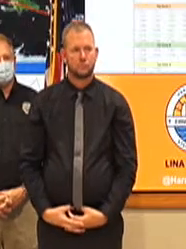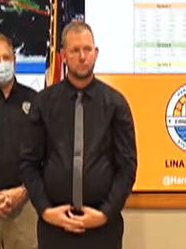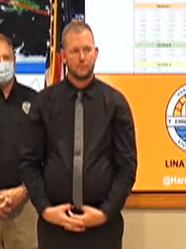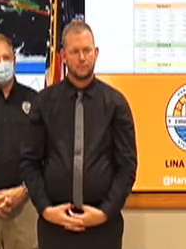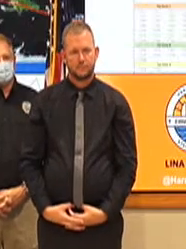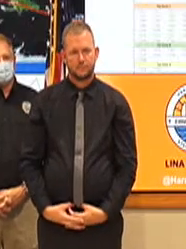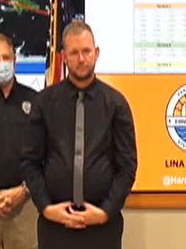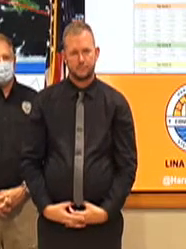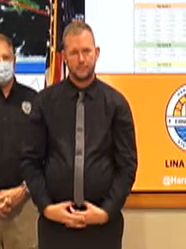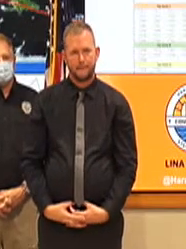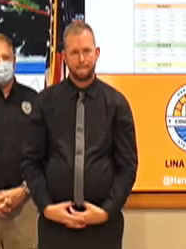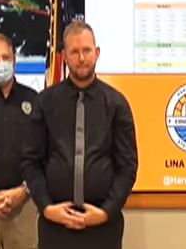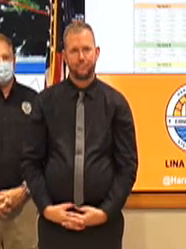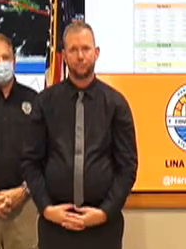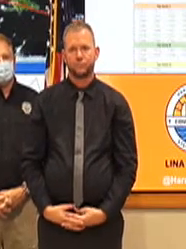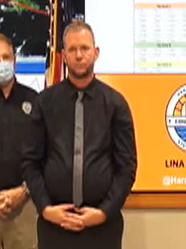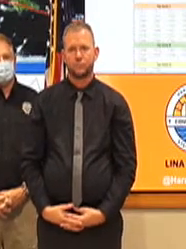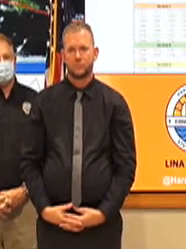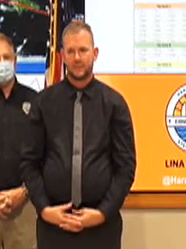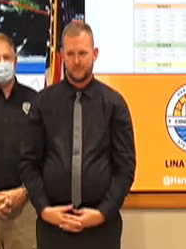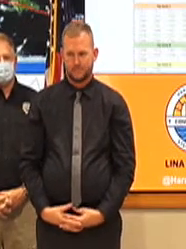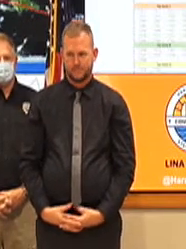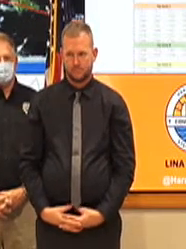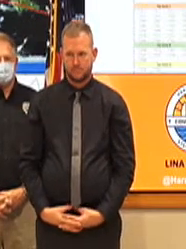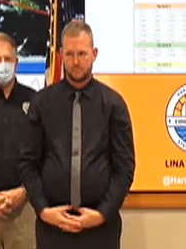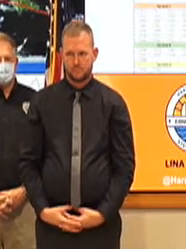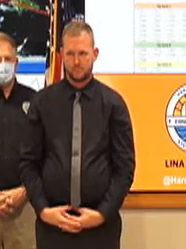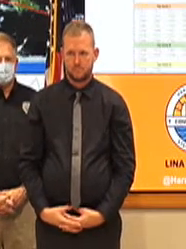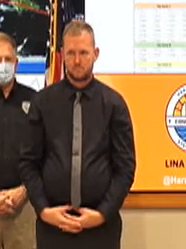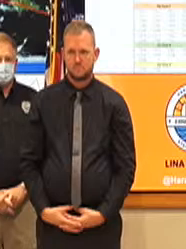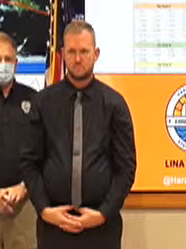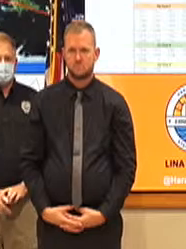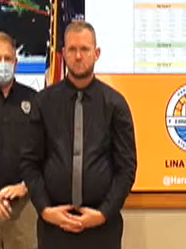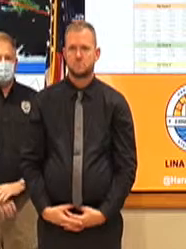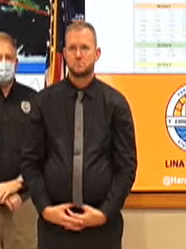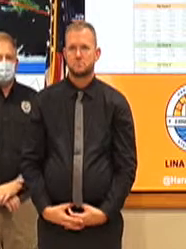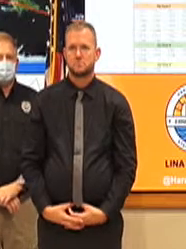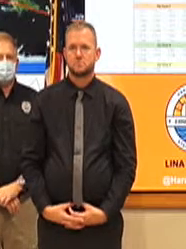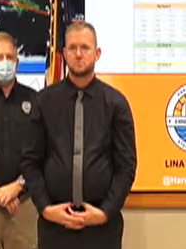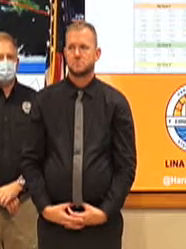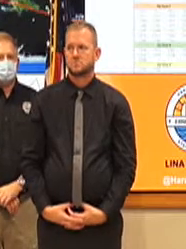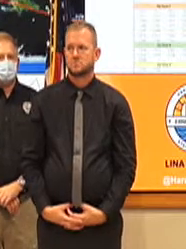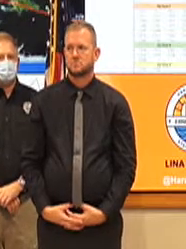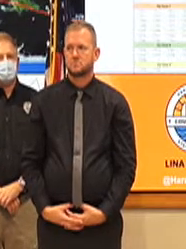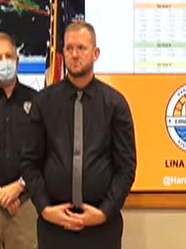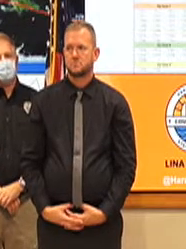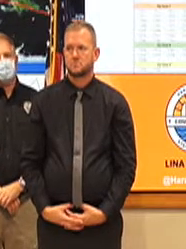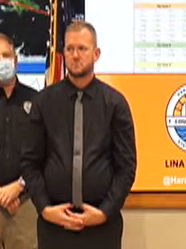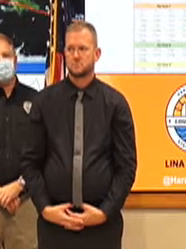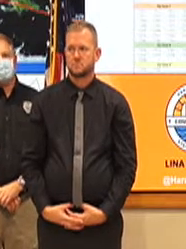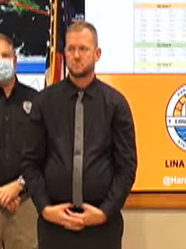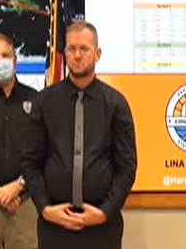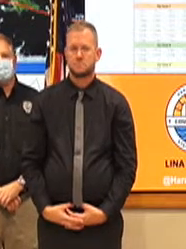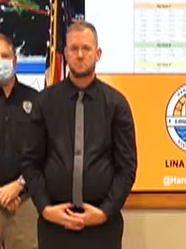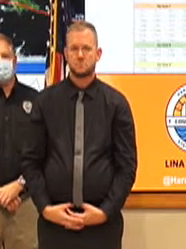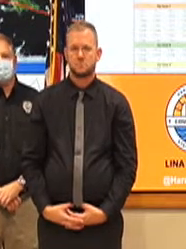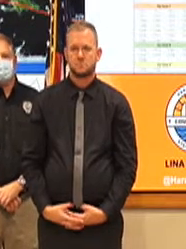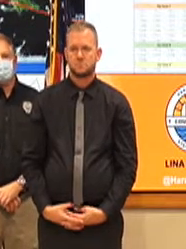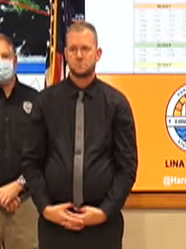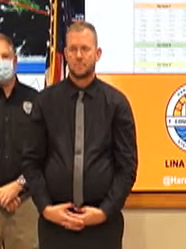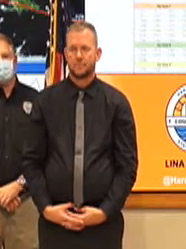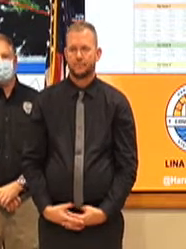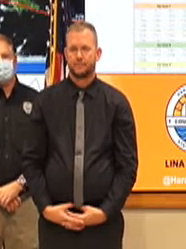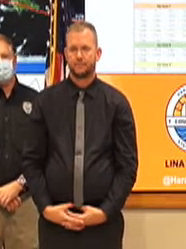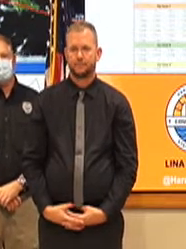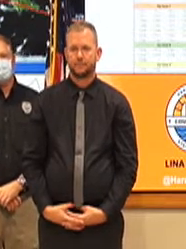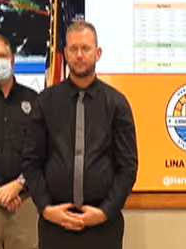que nuestro primer enfoque es la vida humana, proteger a la comunidad, y en este momento el